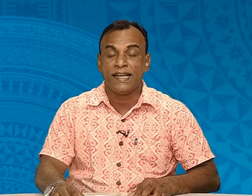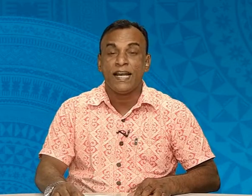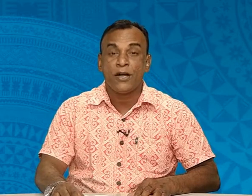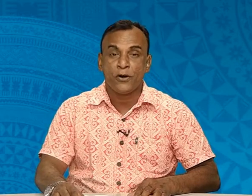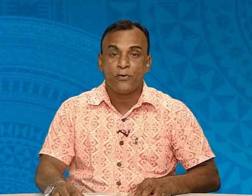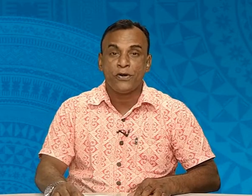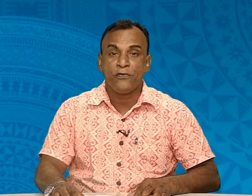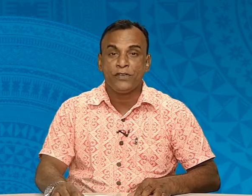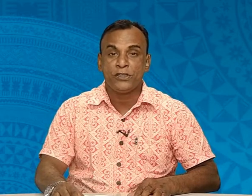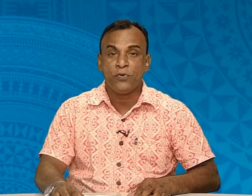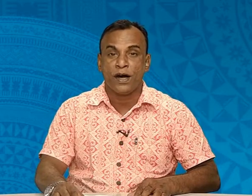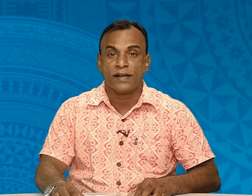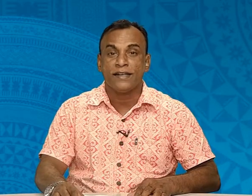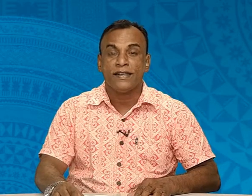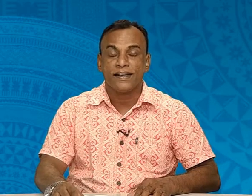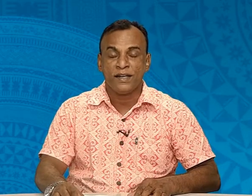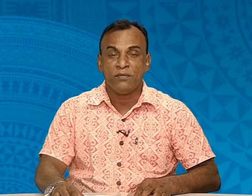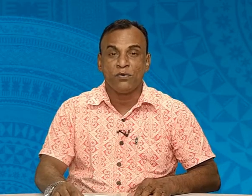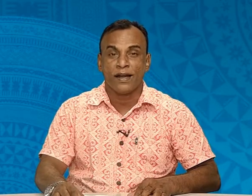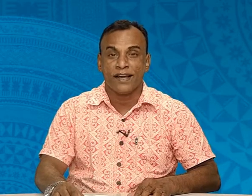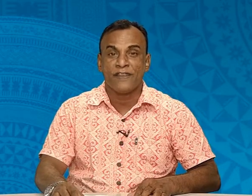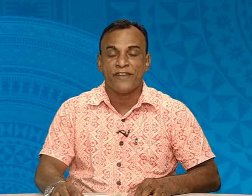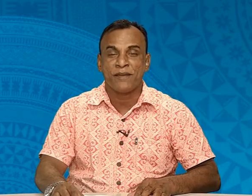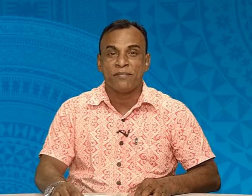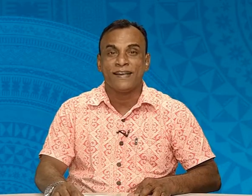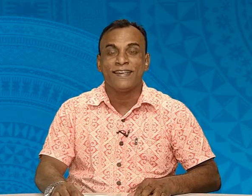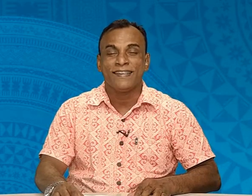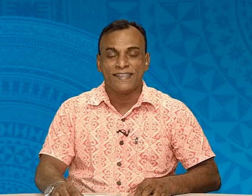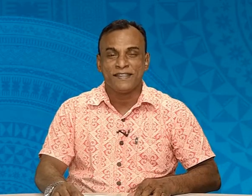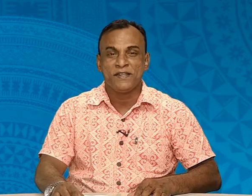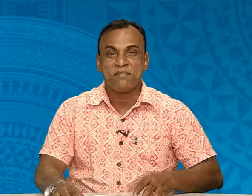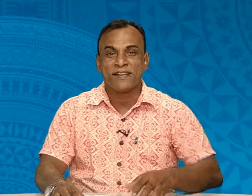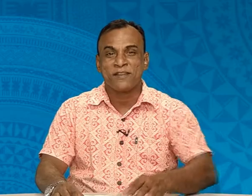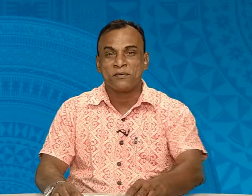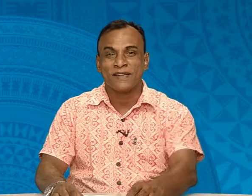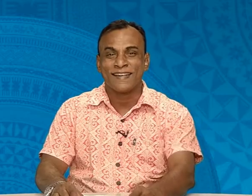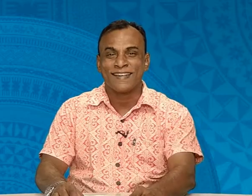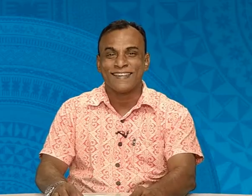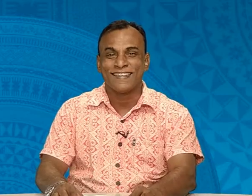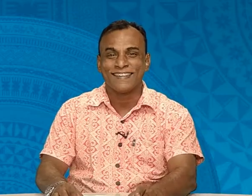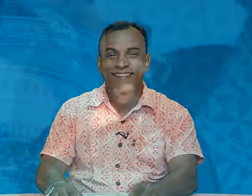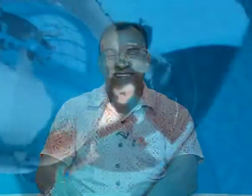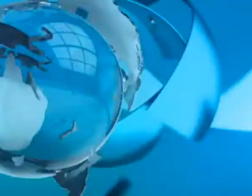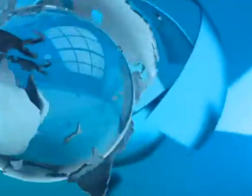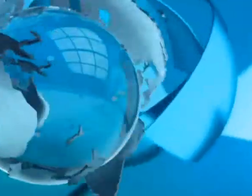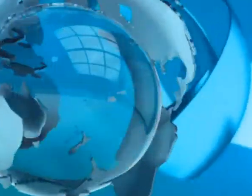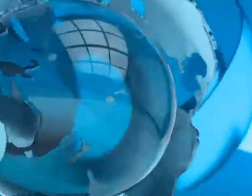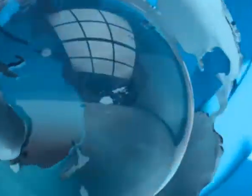stiseni na Radio Fiji 1 kinambula FM. Hindi ba kading binaka?